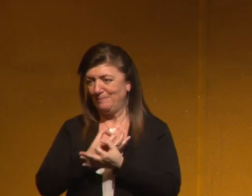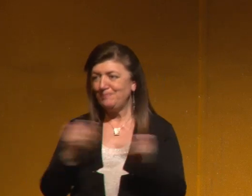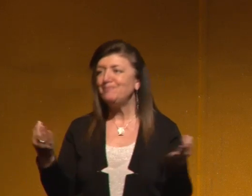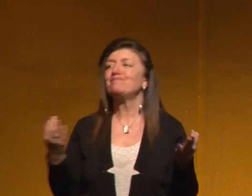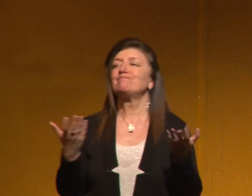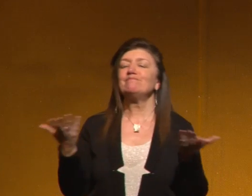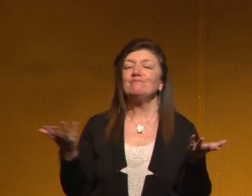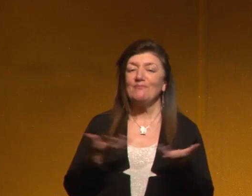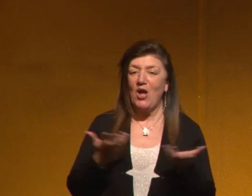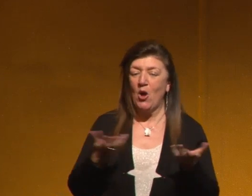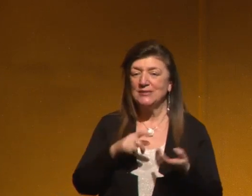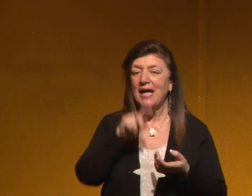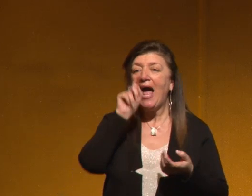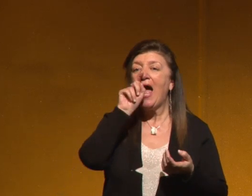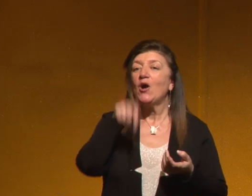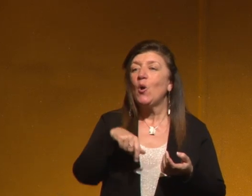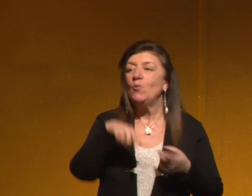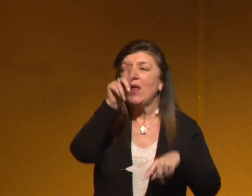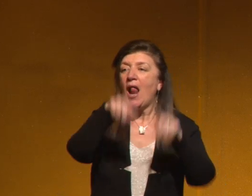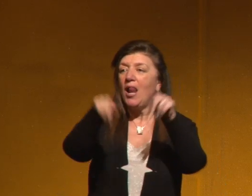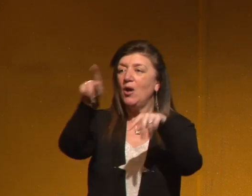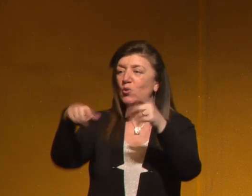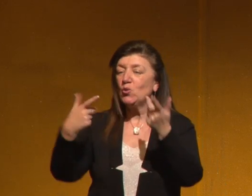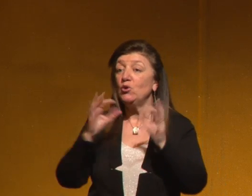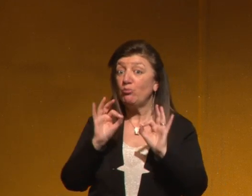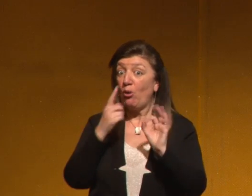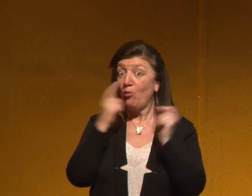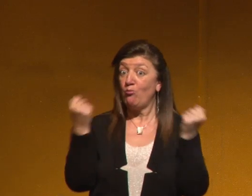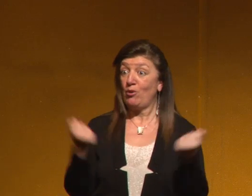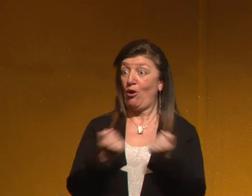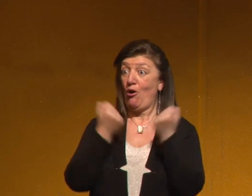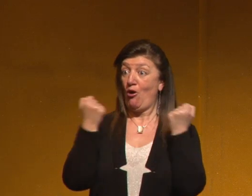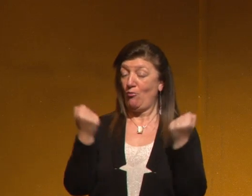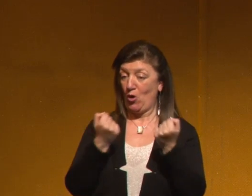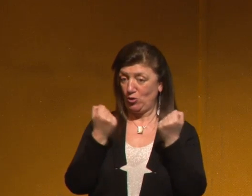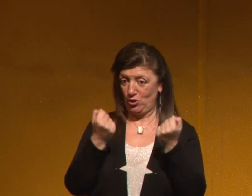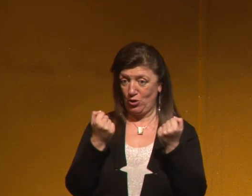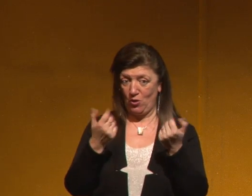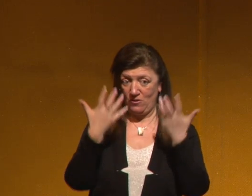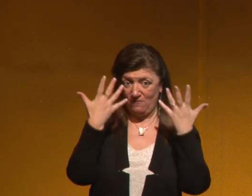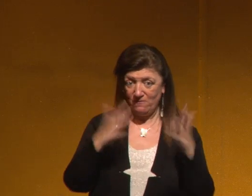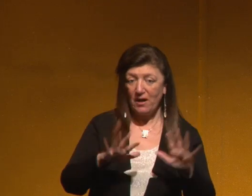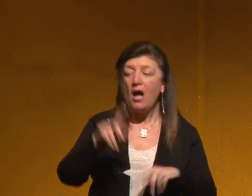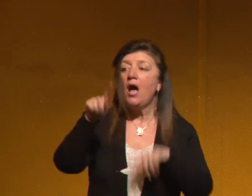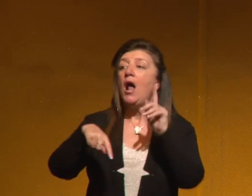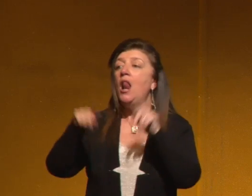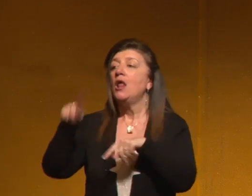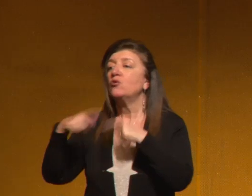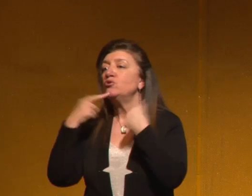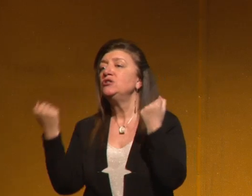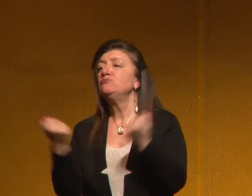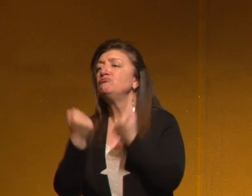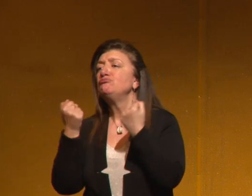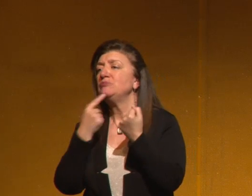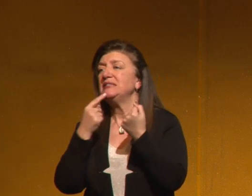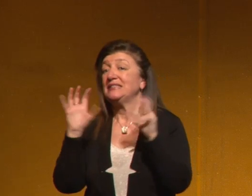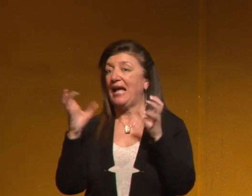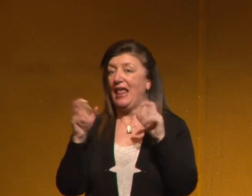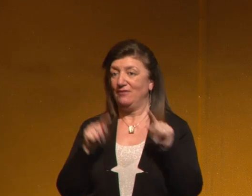soprattutto nella parte promozionale alcune promosse direttamente dalle televisioni